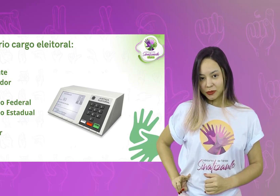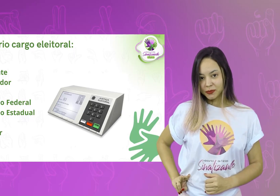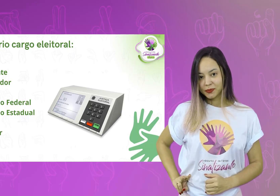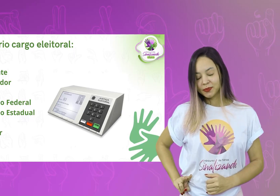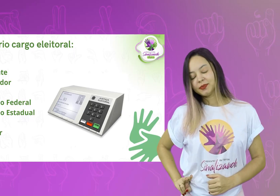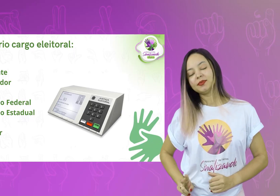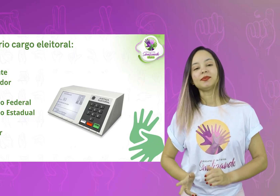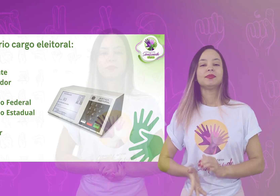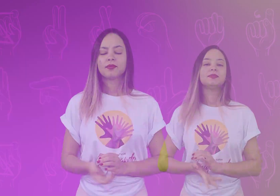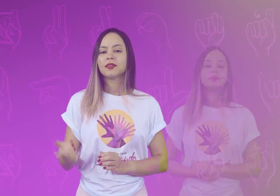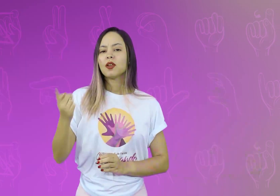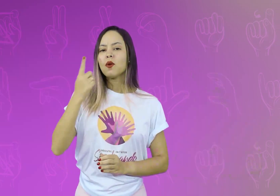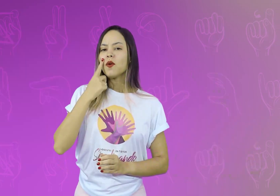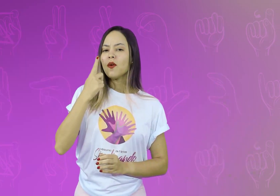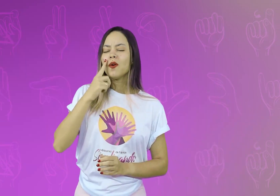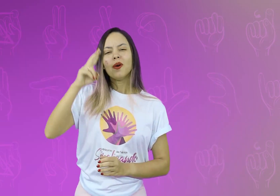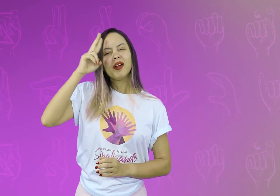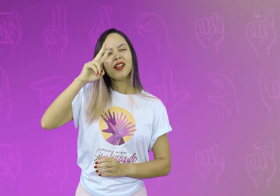Vereador.